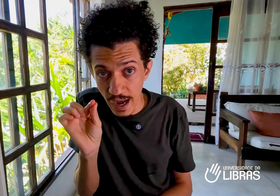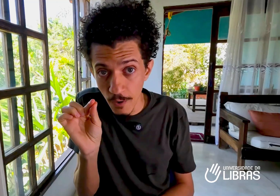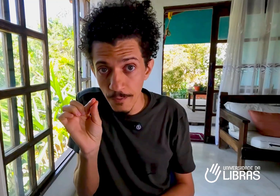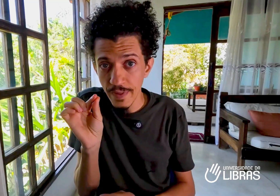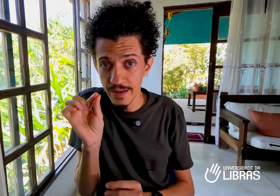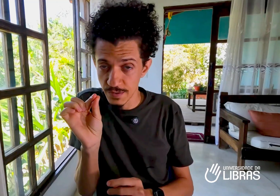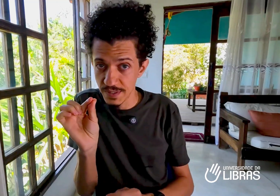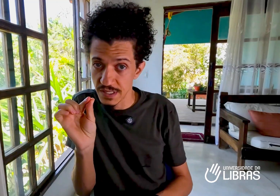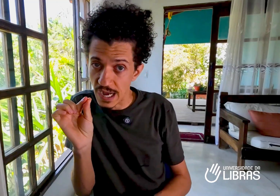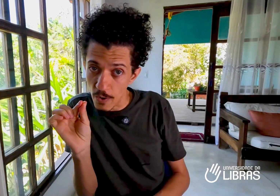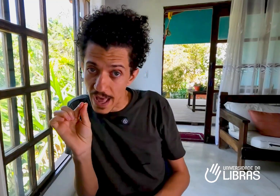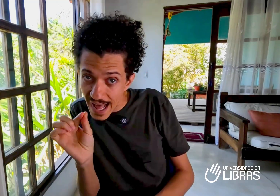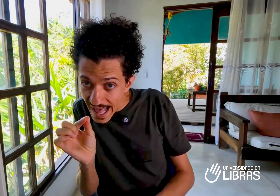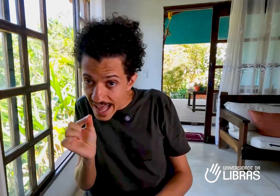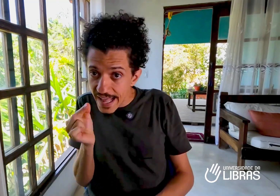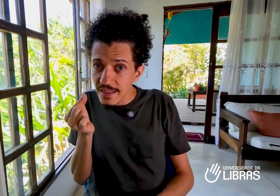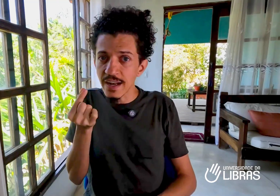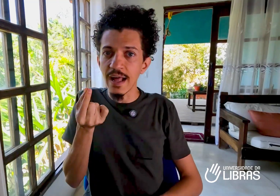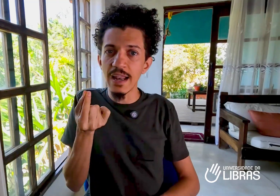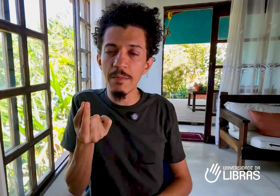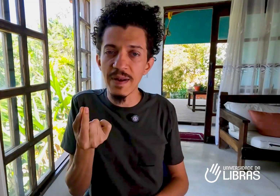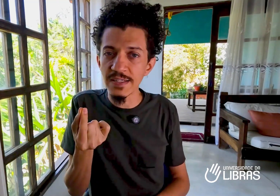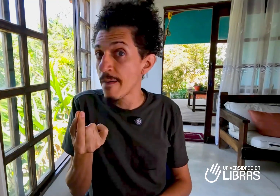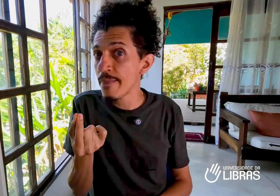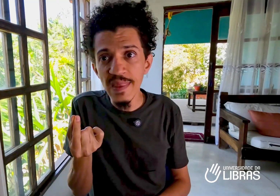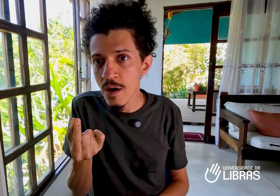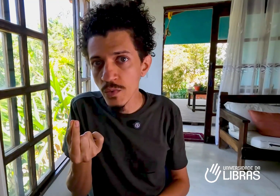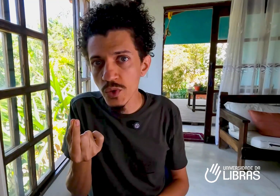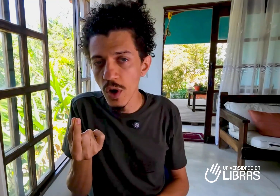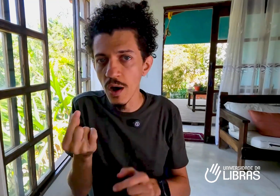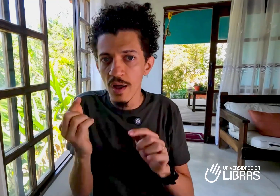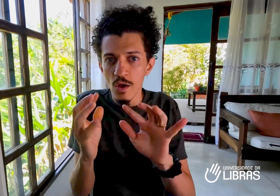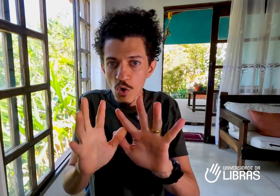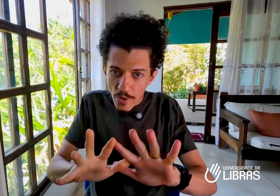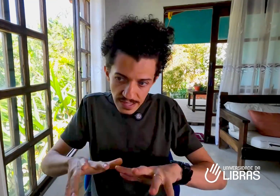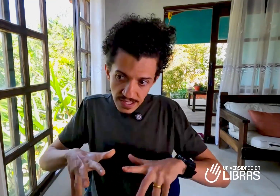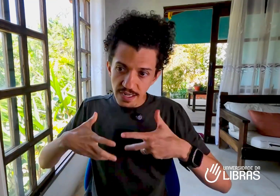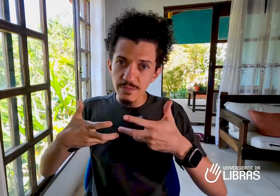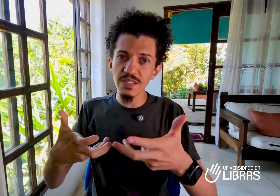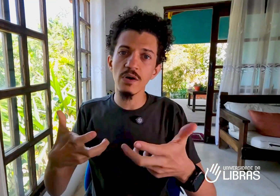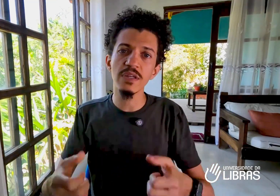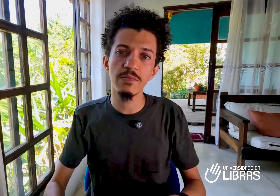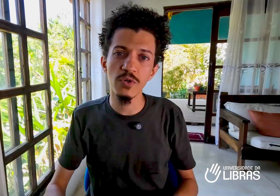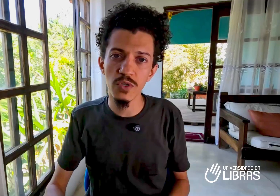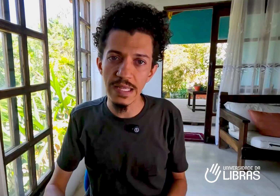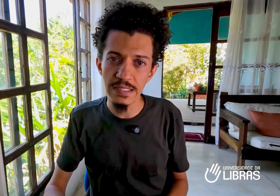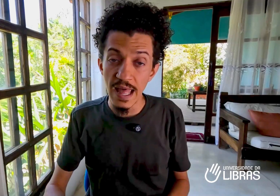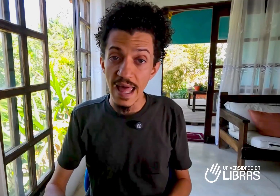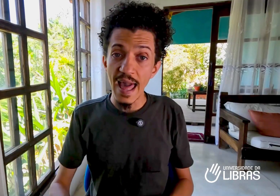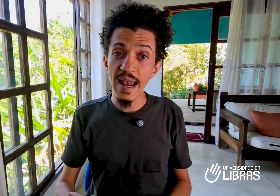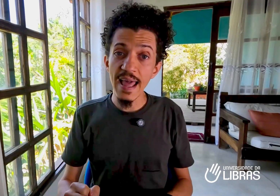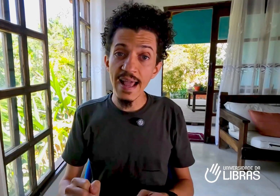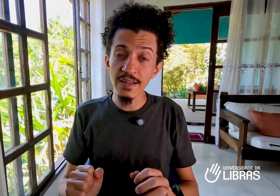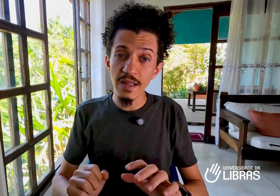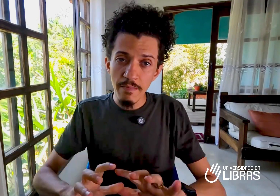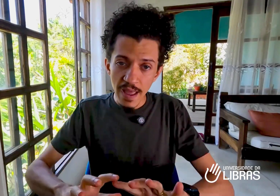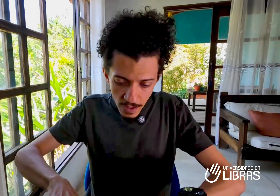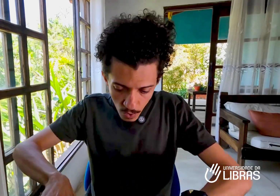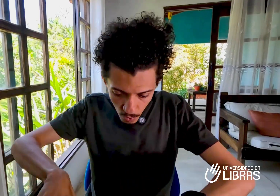facial, em especial, ela entra na Libras não só como essa transmissão das emoções, ela entra também